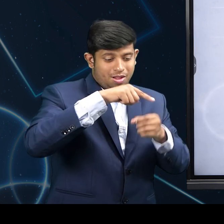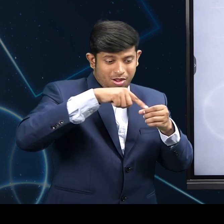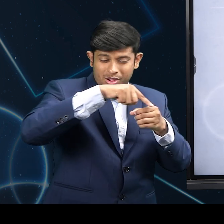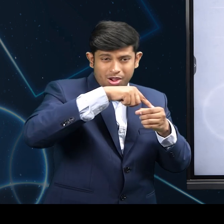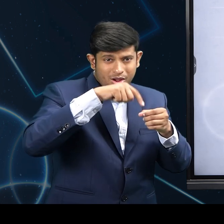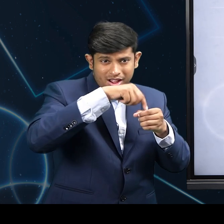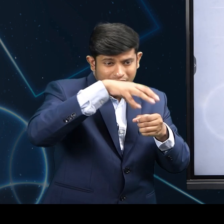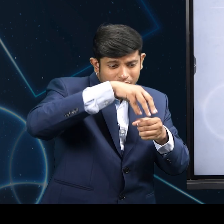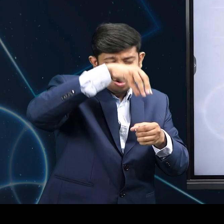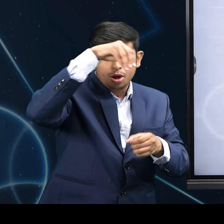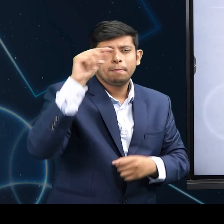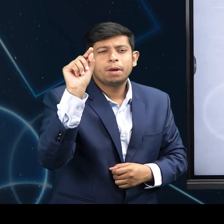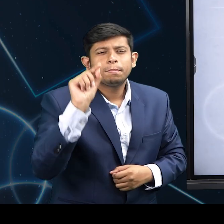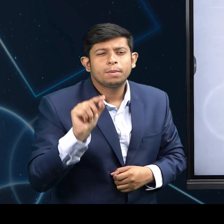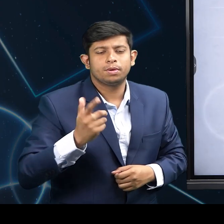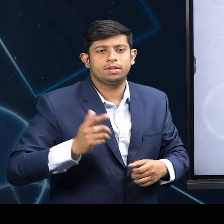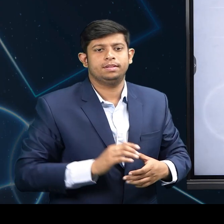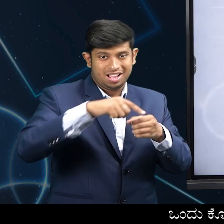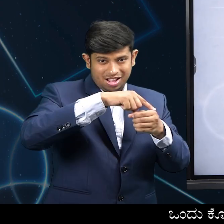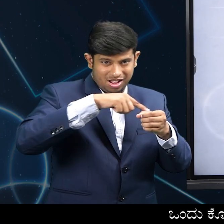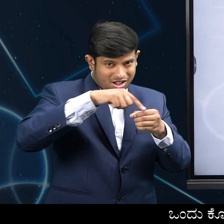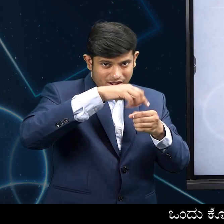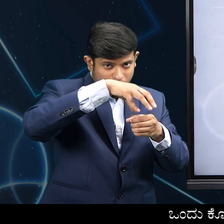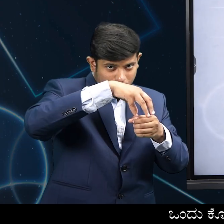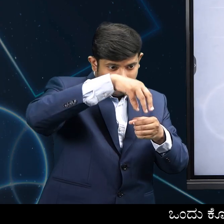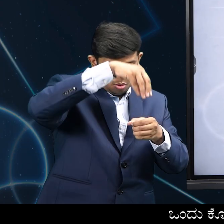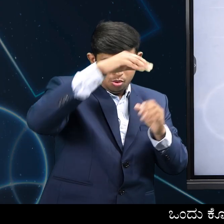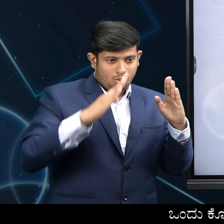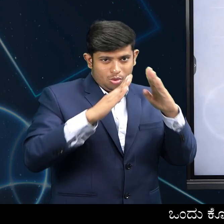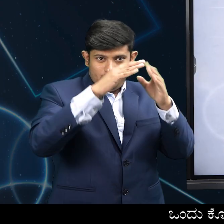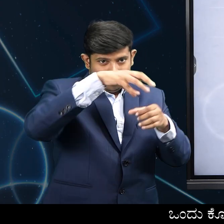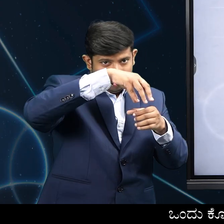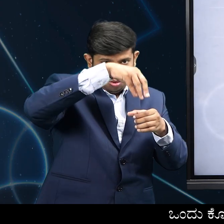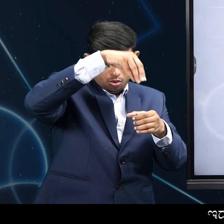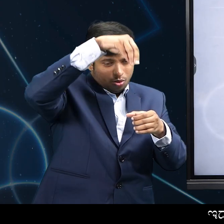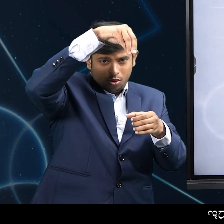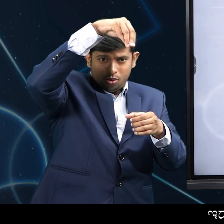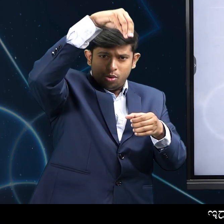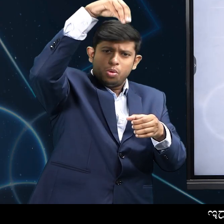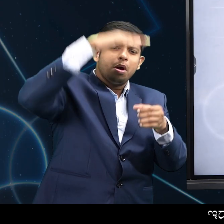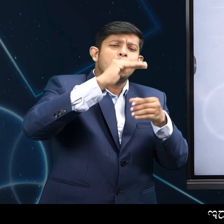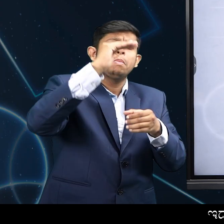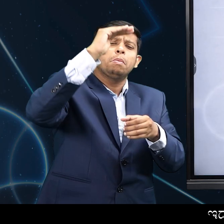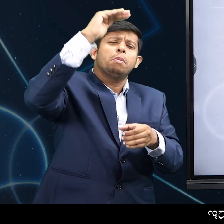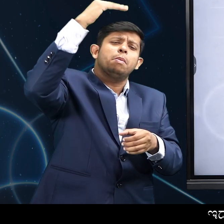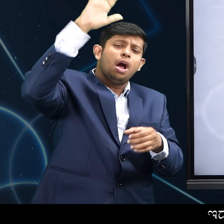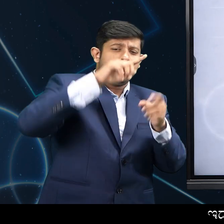ಕೋನ್ನ ಗುಣಲಕ್ಷಣಗಳು: ಒಂದು ಕೋನ್ ಒಂದು ಬಾಗಿದ ಮೇಲ್ಮೈಯನ್ನ ಹೊಂದಿದೆ. ಇದು ತಳದಿಂದ ತುದಿಯವರೆಗೆ ವಿಸ್ತರಿಸುತ್ತೆ.